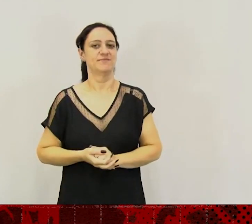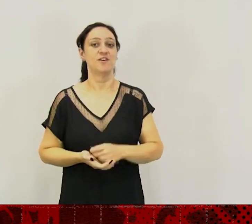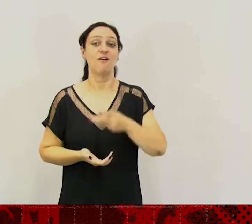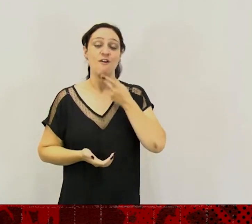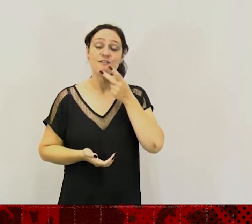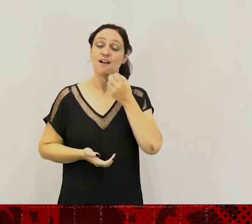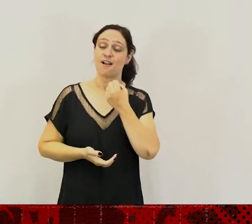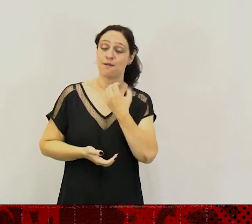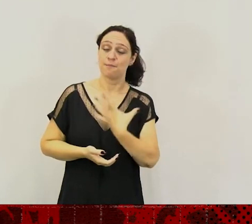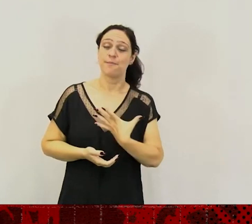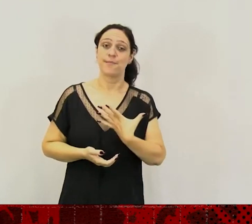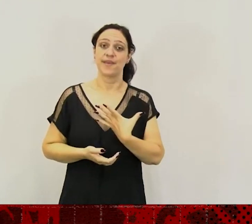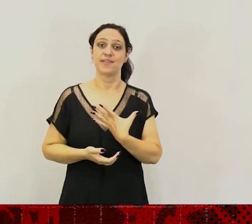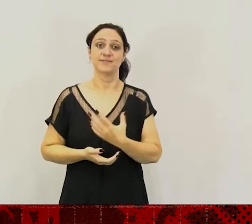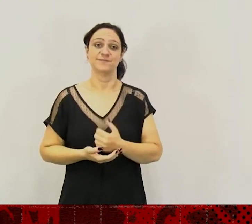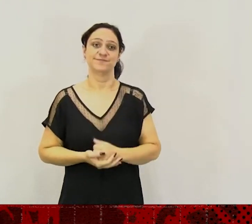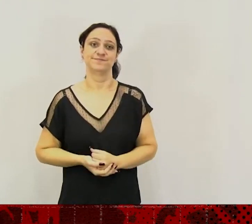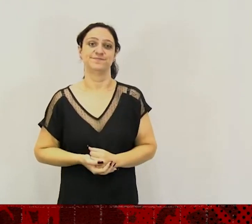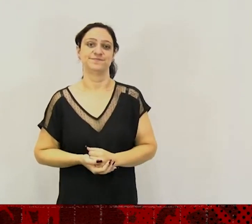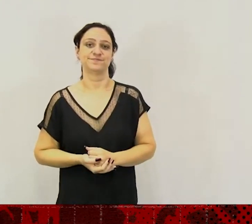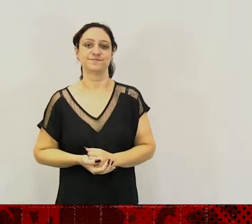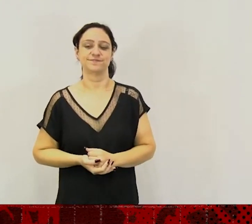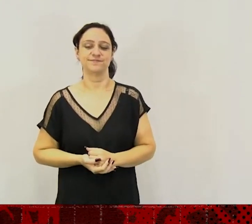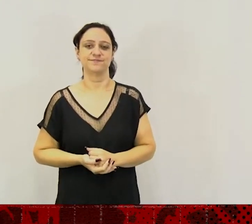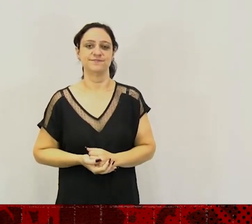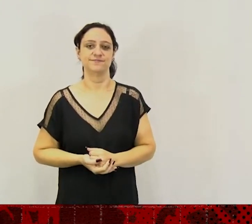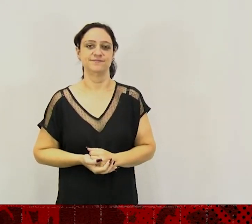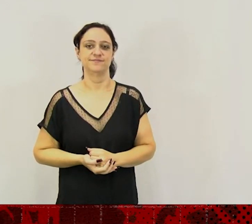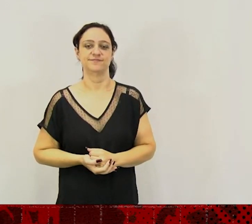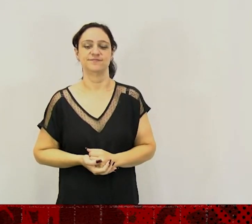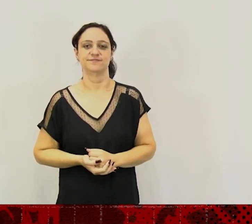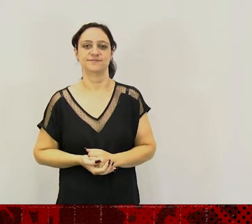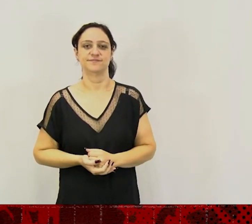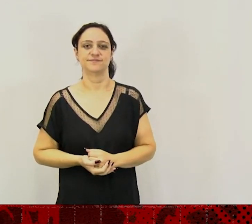bem de Deus para nós.